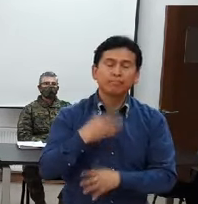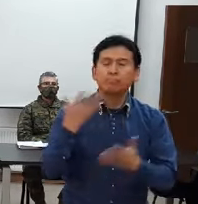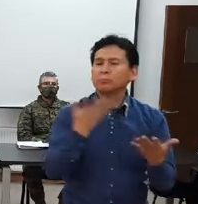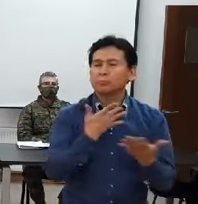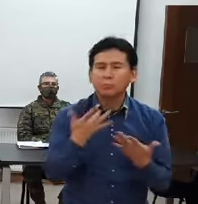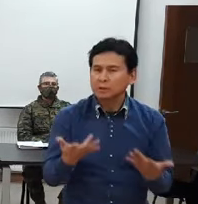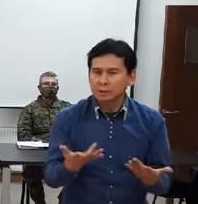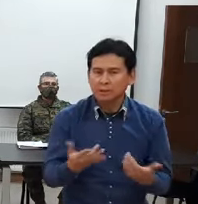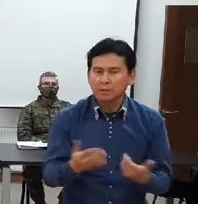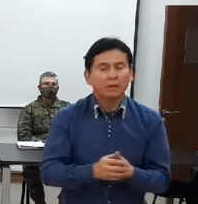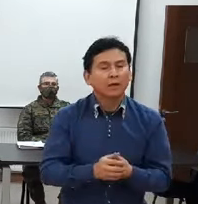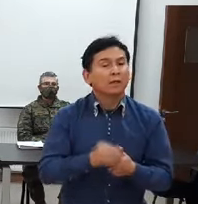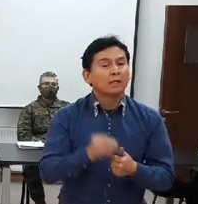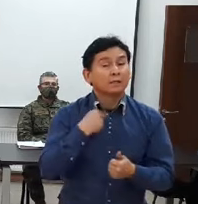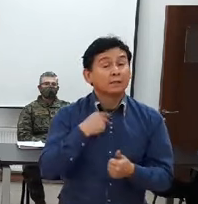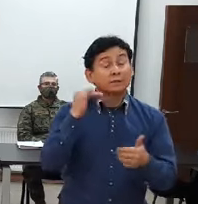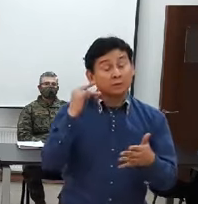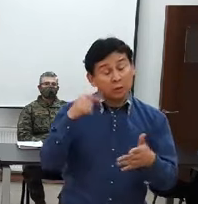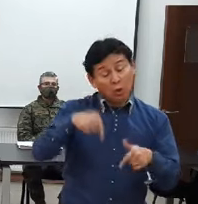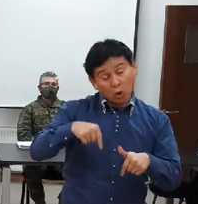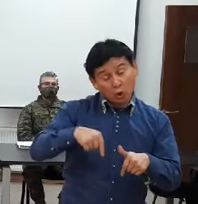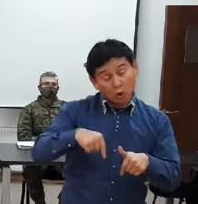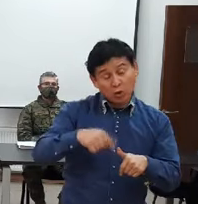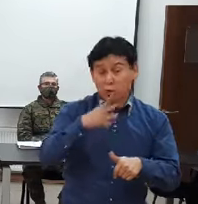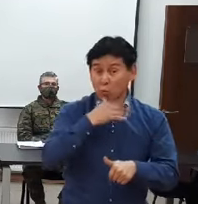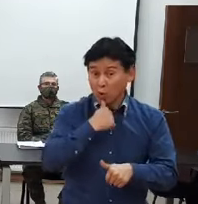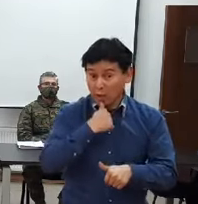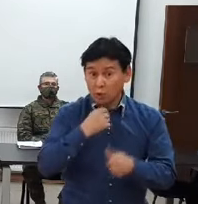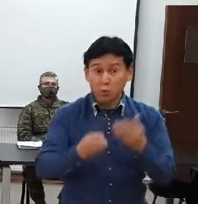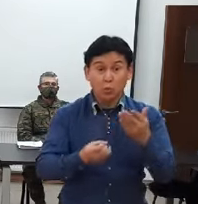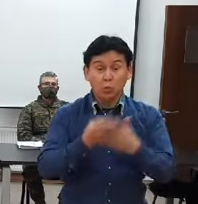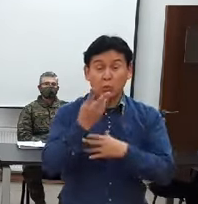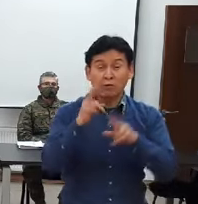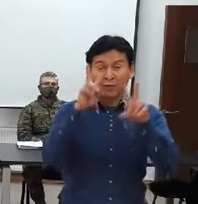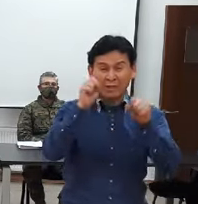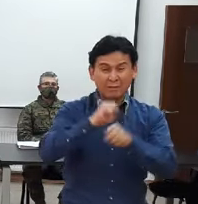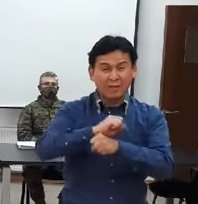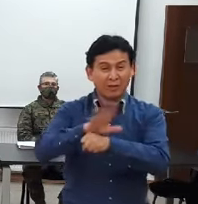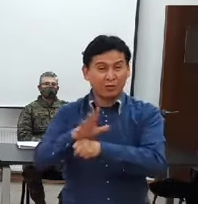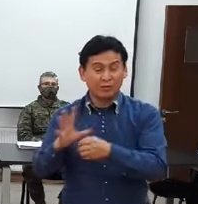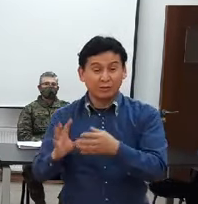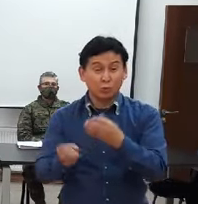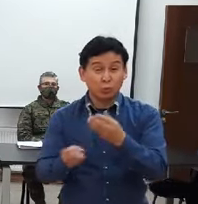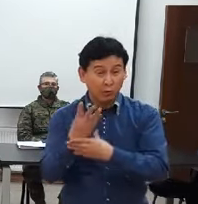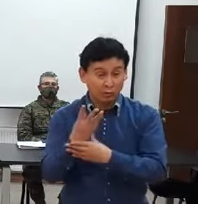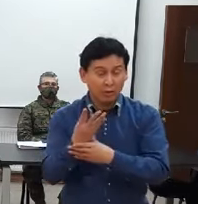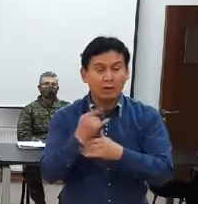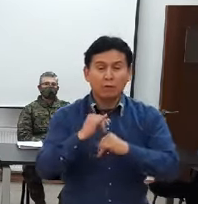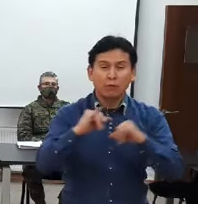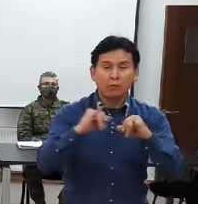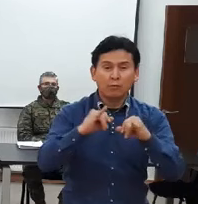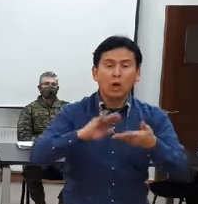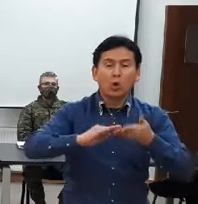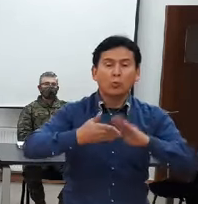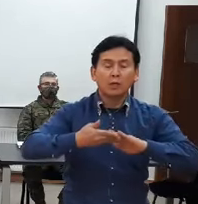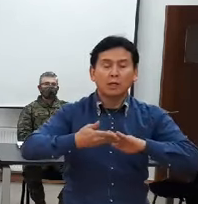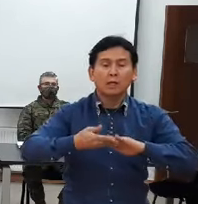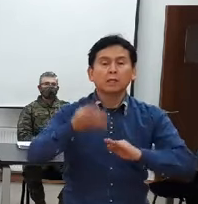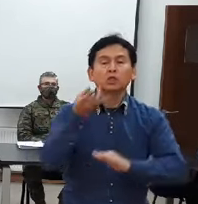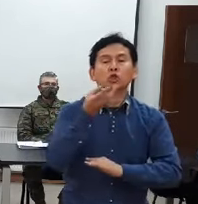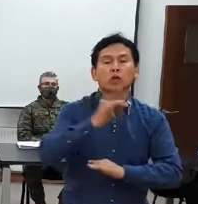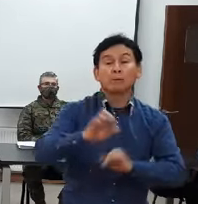Porque sin hoy día tener como Región de Aysén nuevos casos que reportar, informando a nuestra comunidad que solo